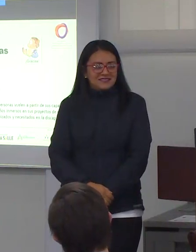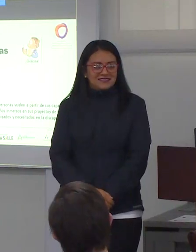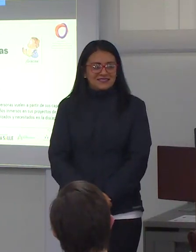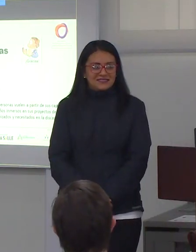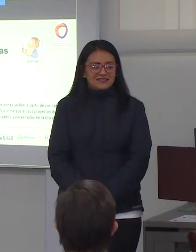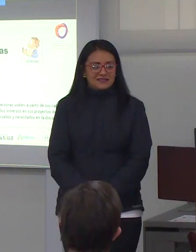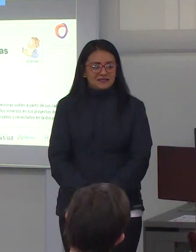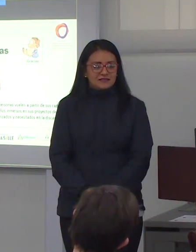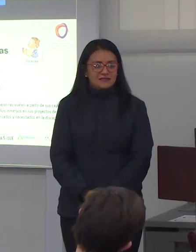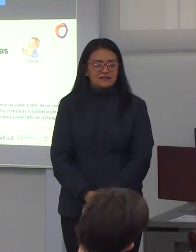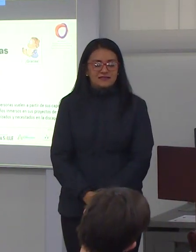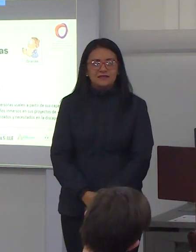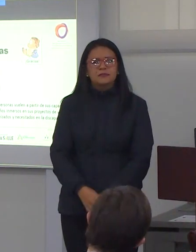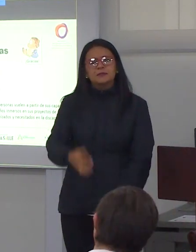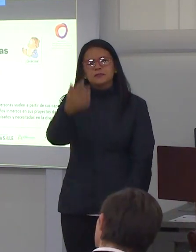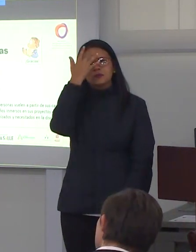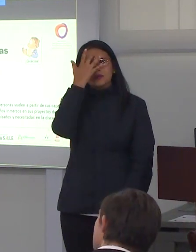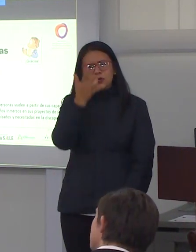porque